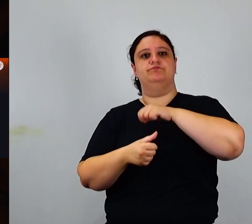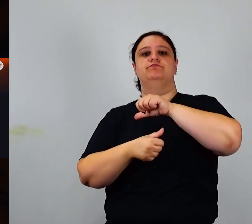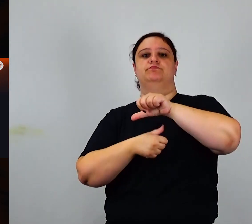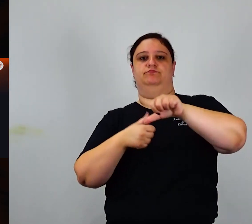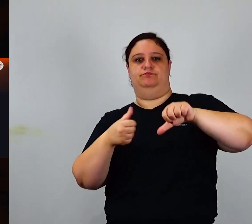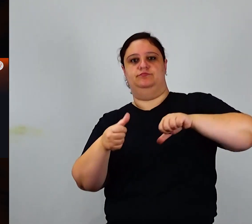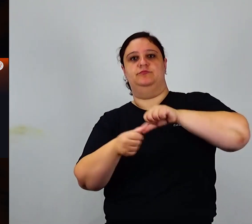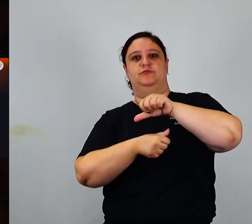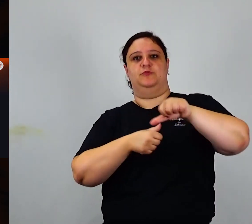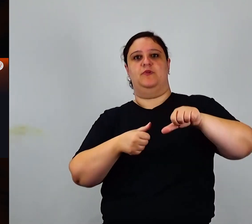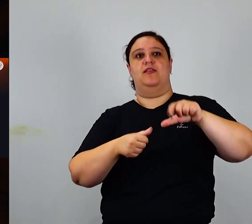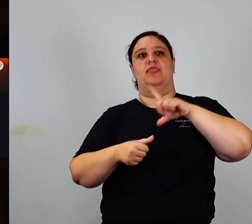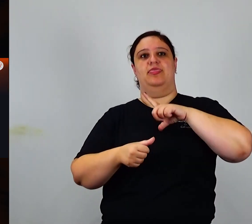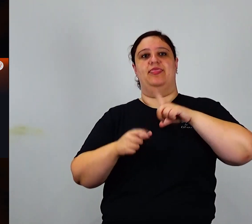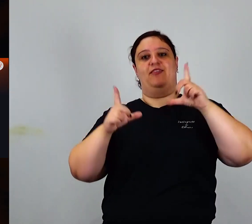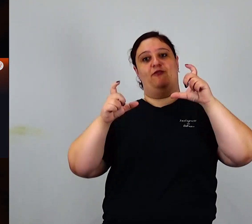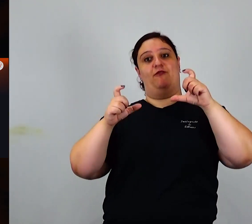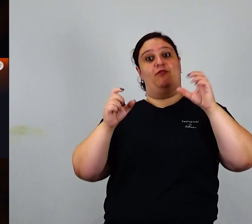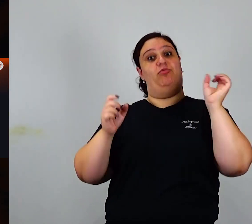foto atualizada.